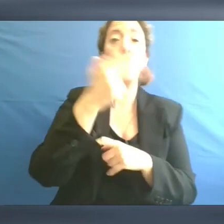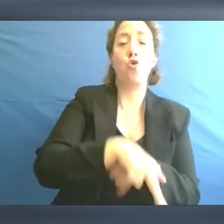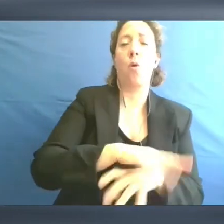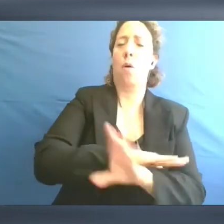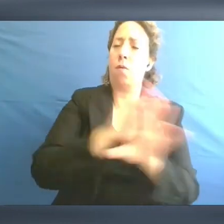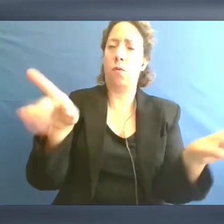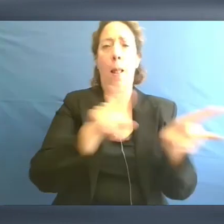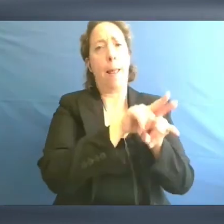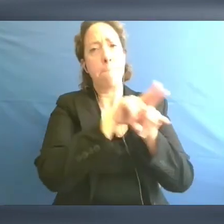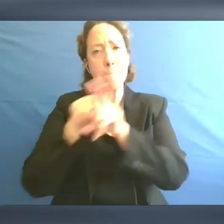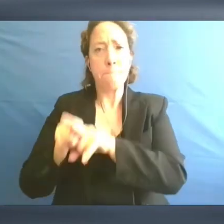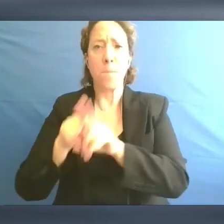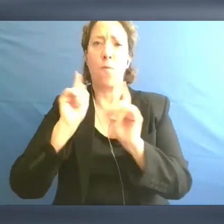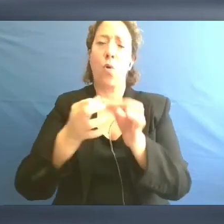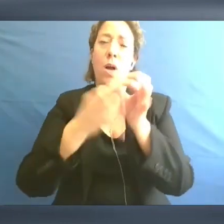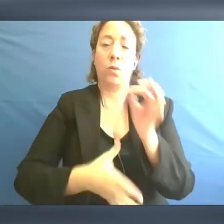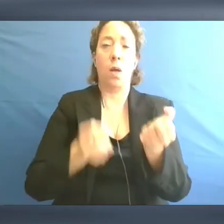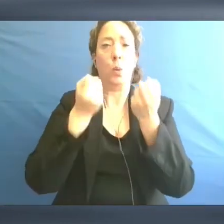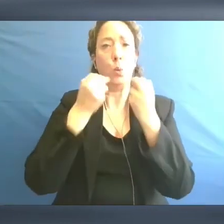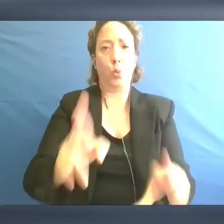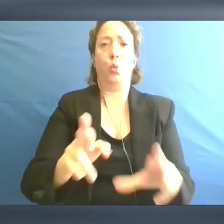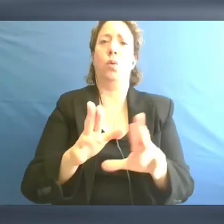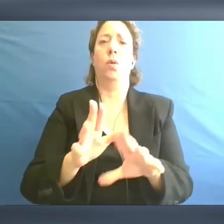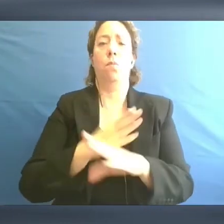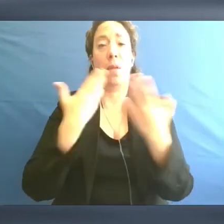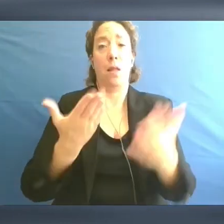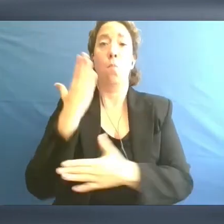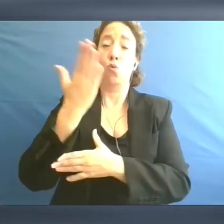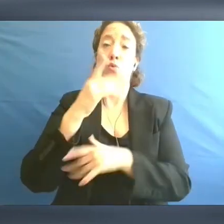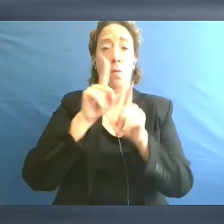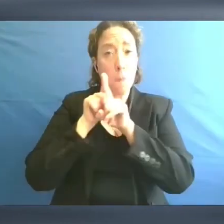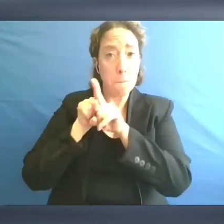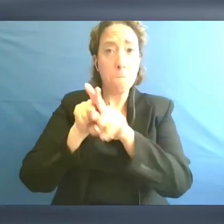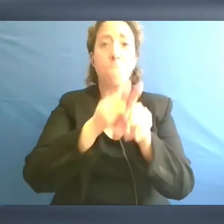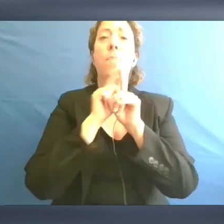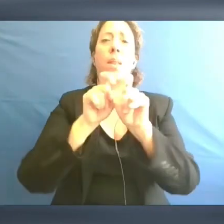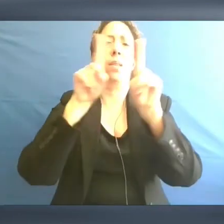soit sûr du résultat. On a besoin d'harmoniser les tests.